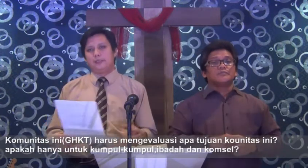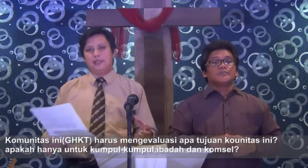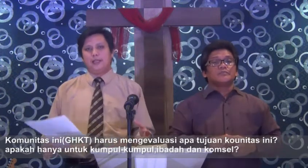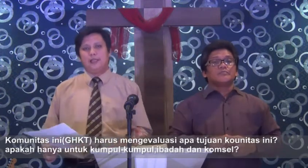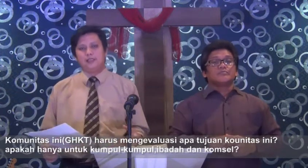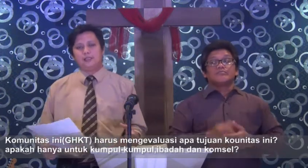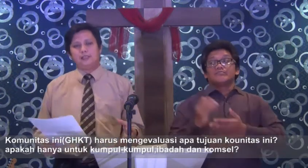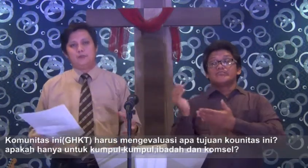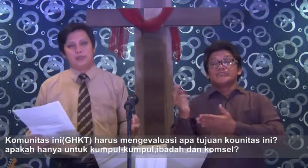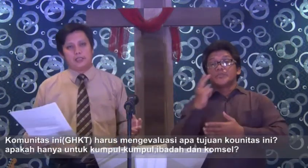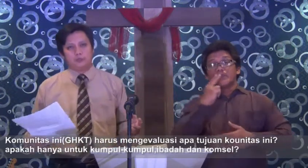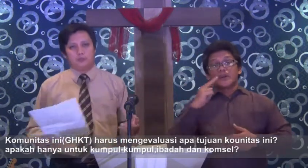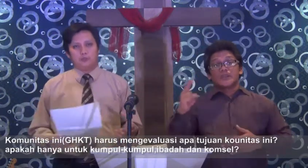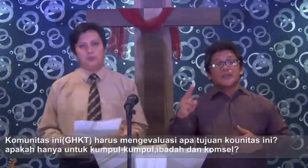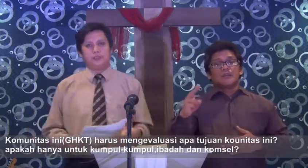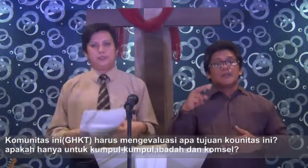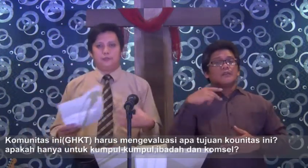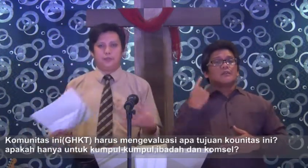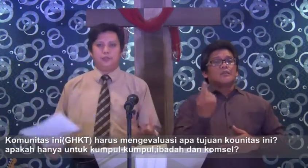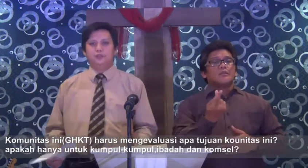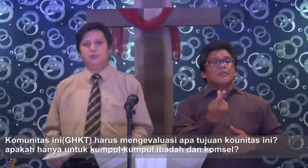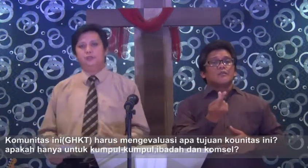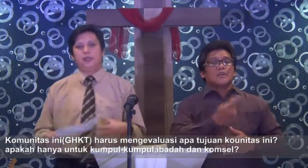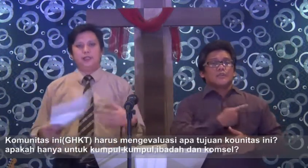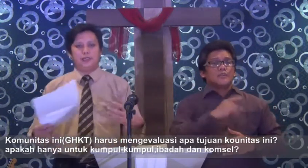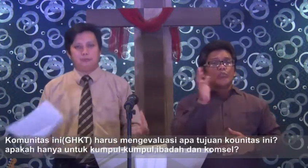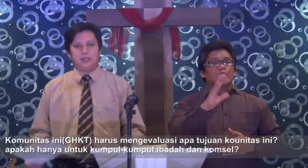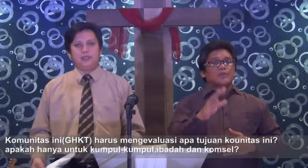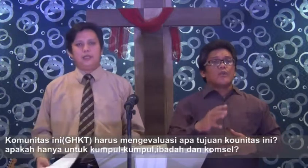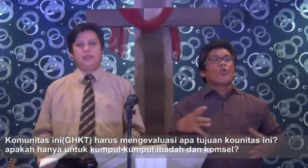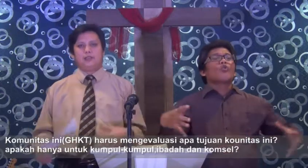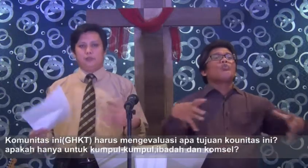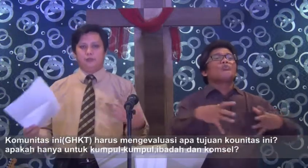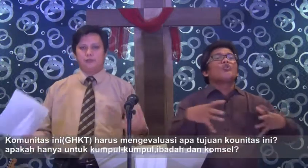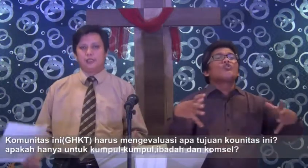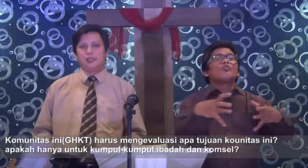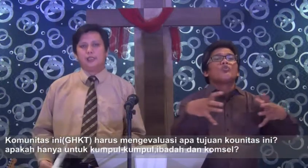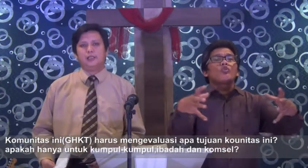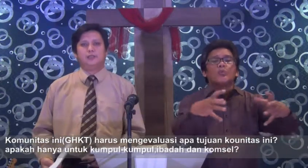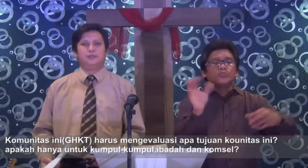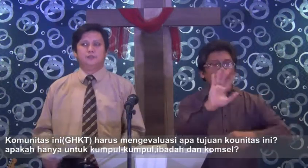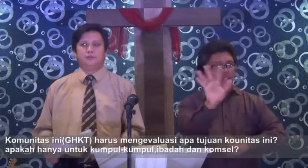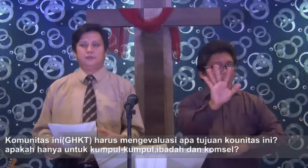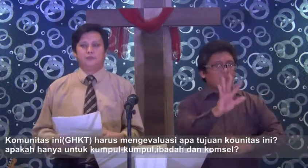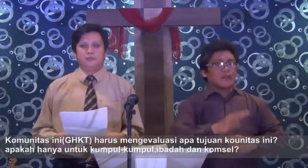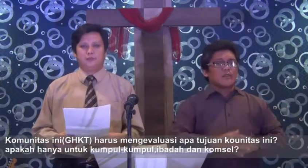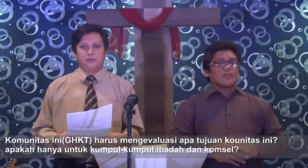Saya percaya kita bukan hanya berkumpul setiap minggu, mengadakan ibadah atau komsel.